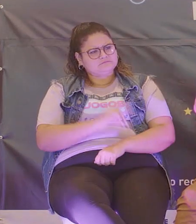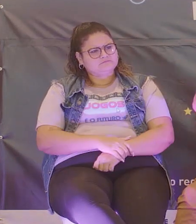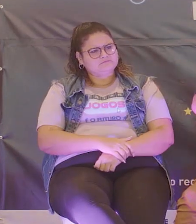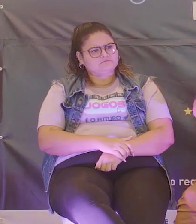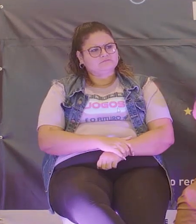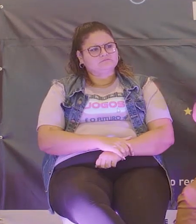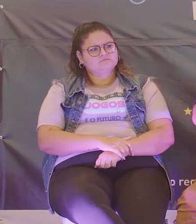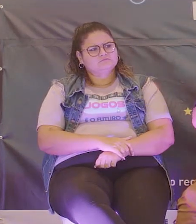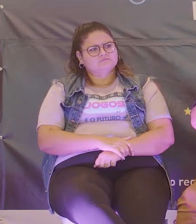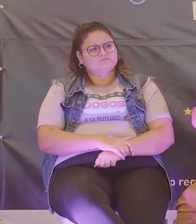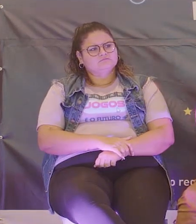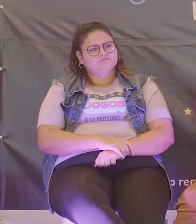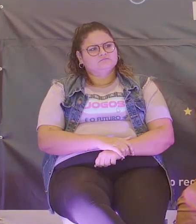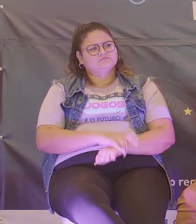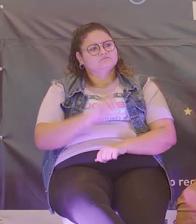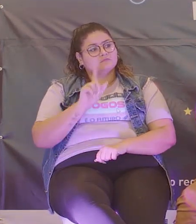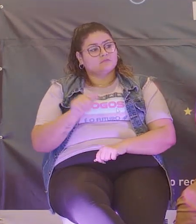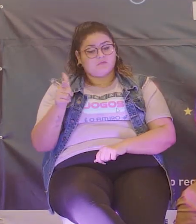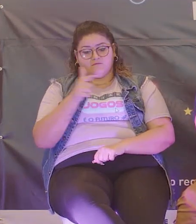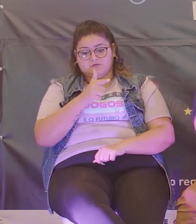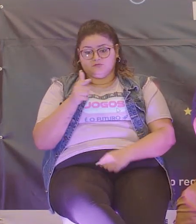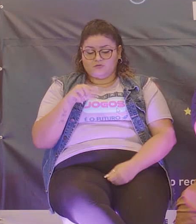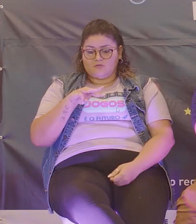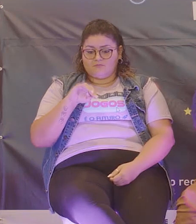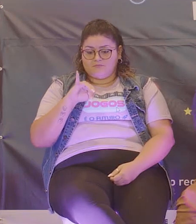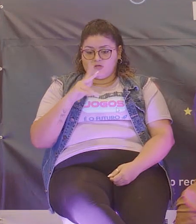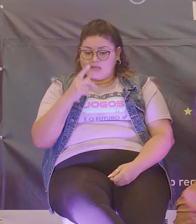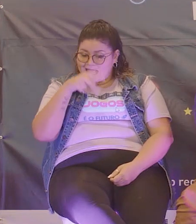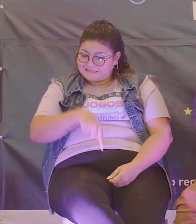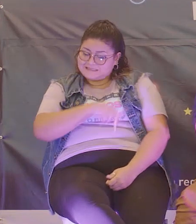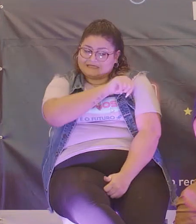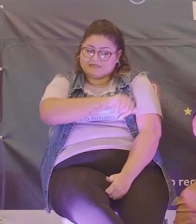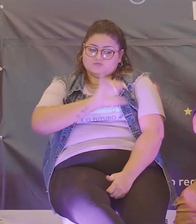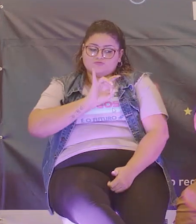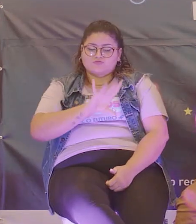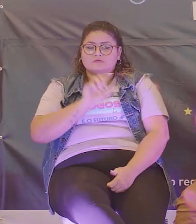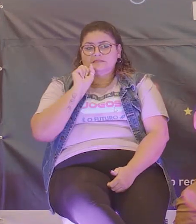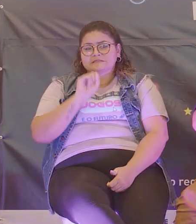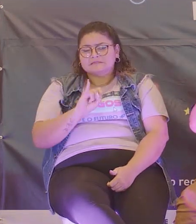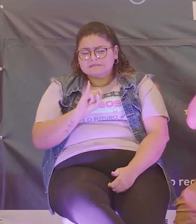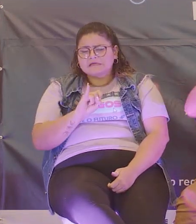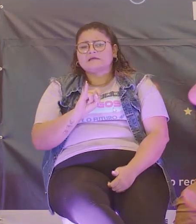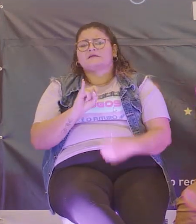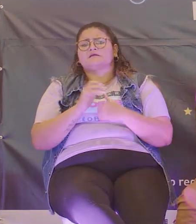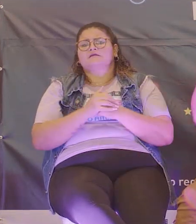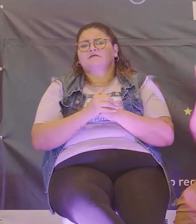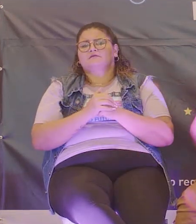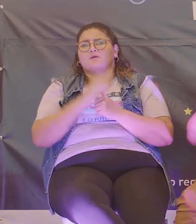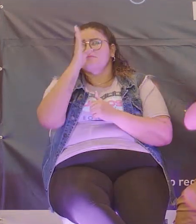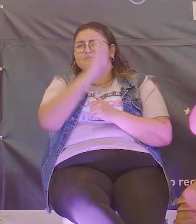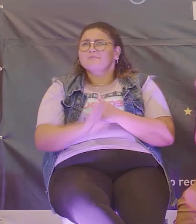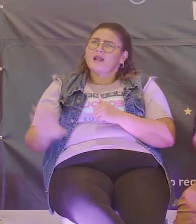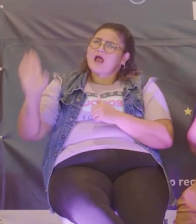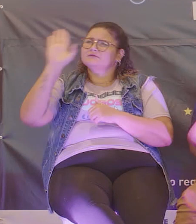Até ressaltando que são 22 milhões no estado do Rio somente. Quando você pega e vai pro Brasil inteiro é